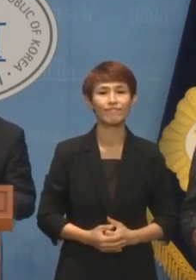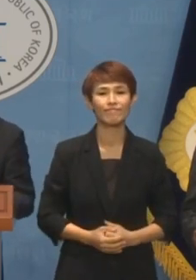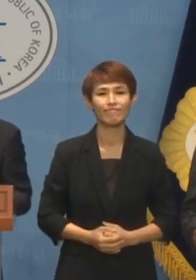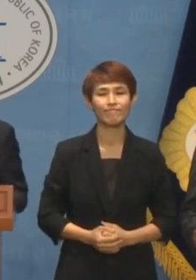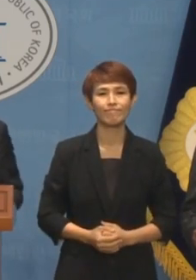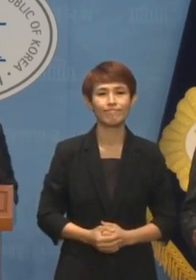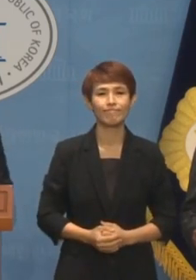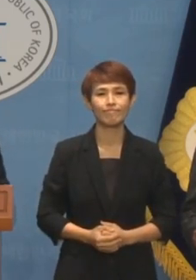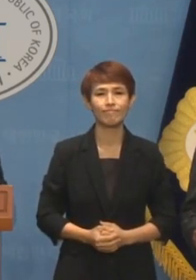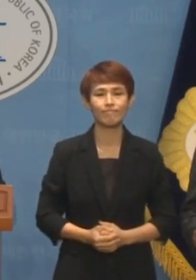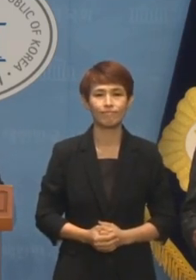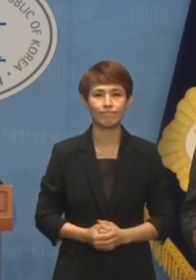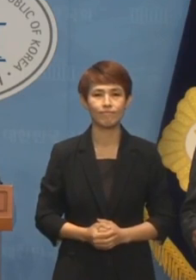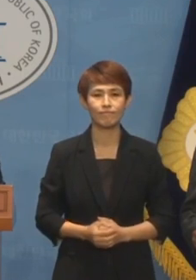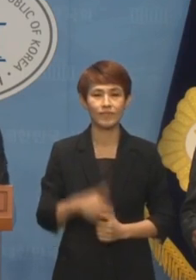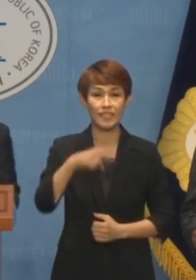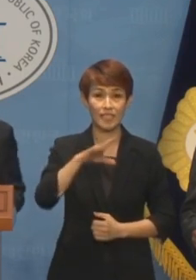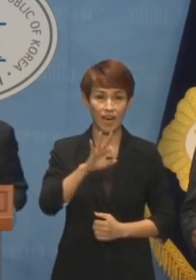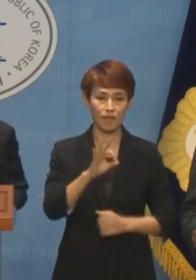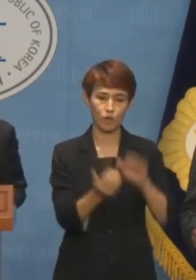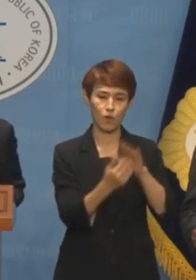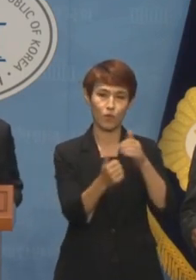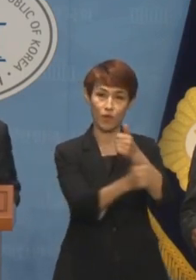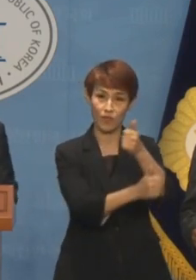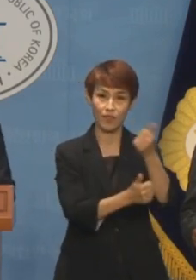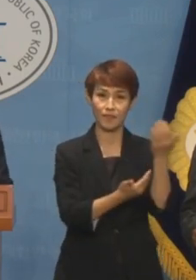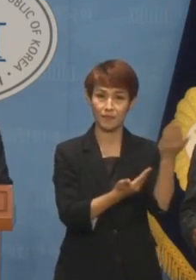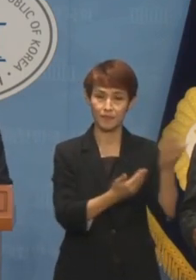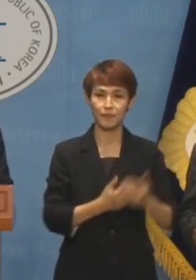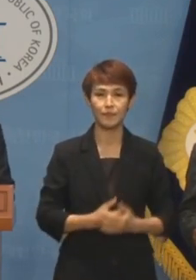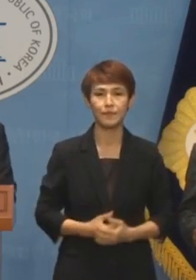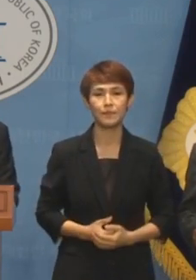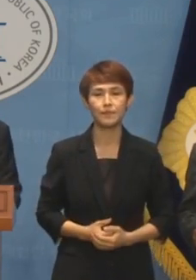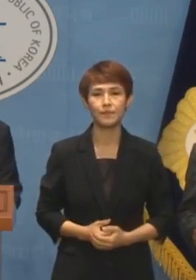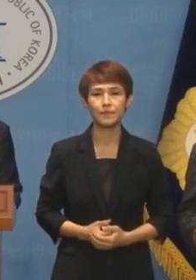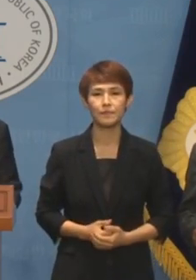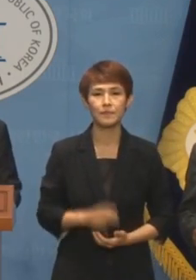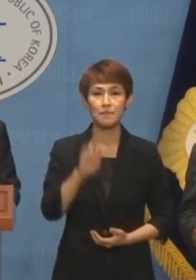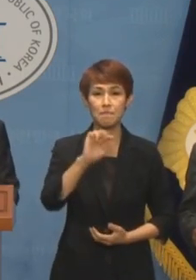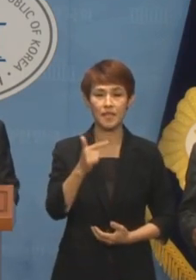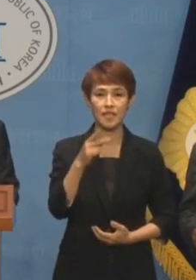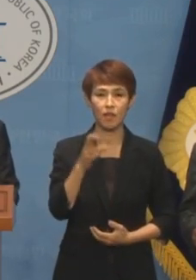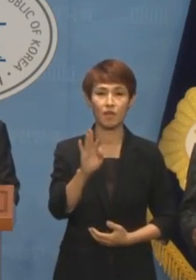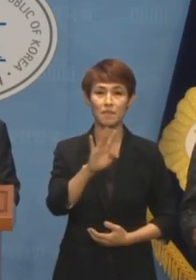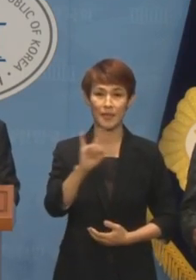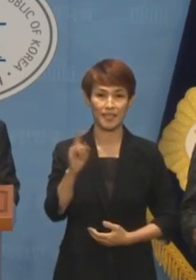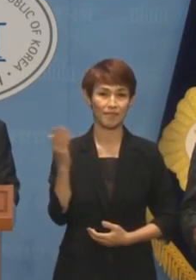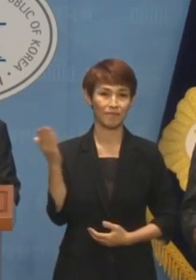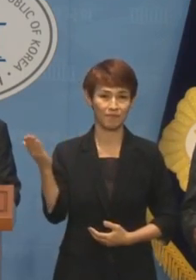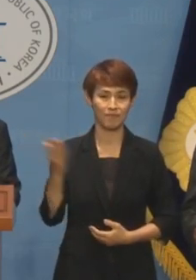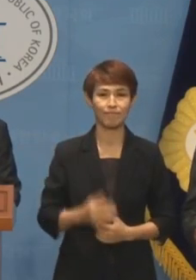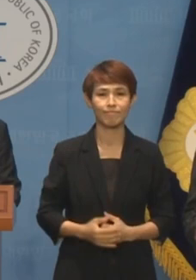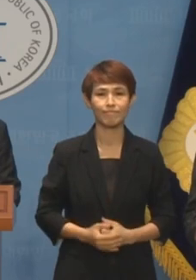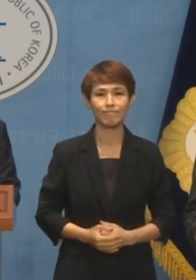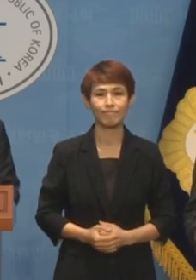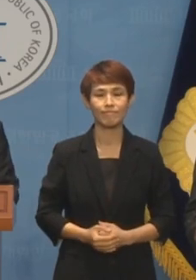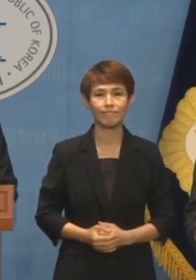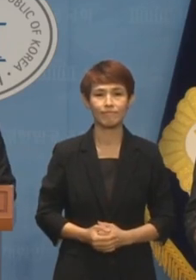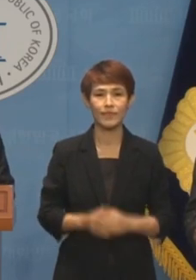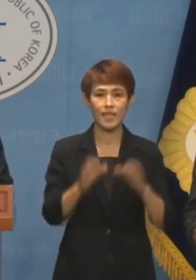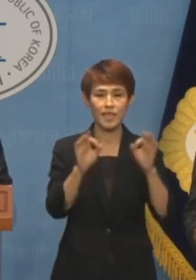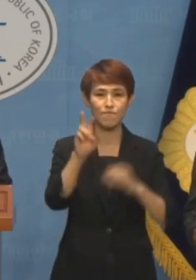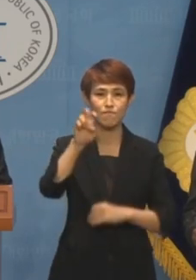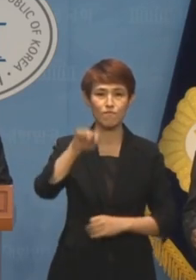먼저 장경태 최고위원님, 예, 그리고 민영배 단장님이십니다. 그리고